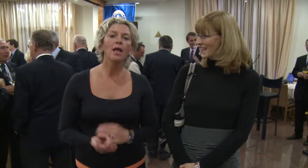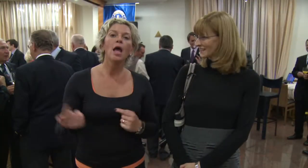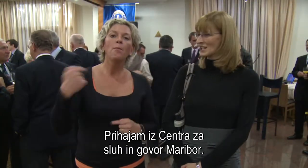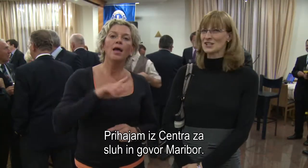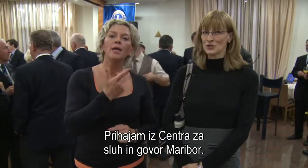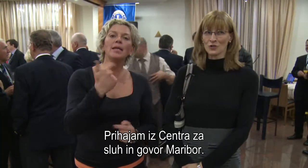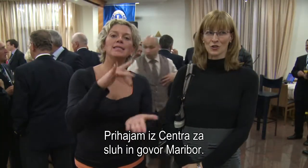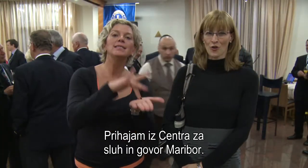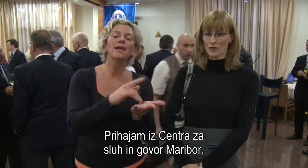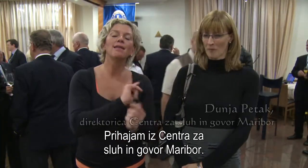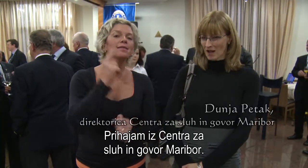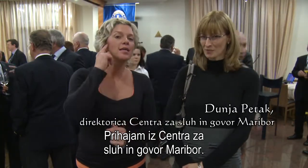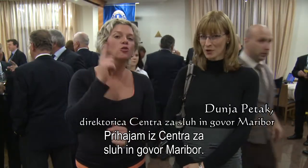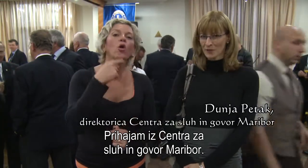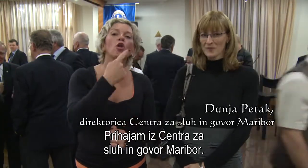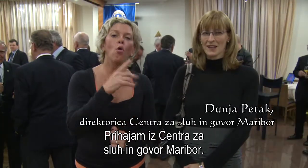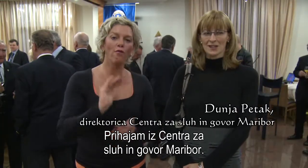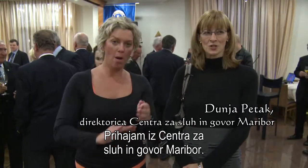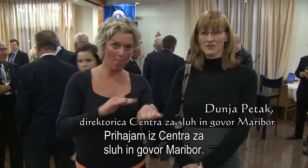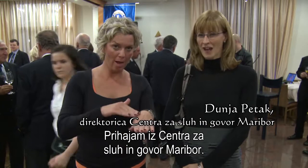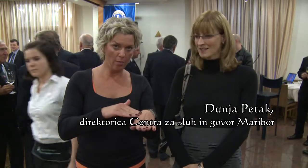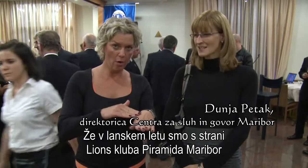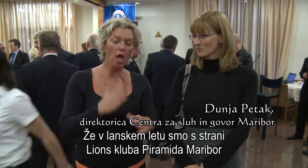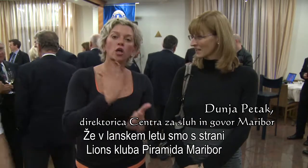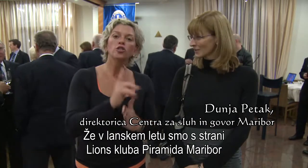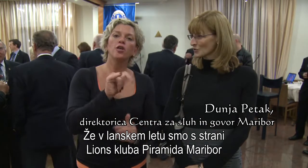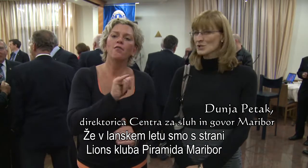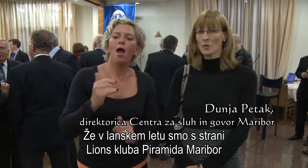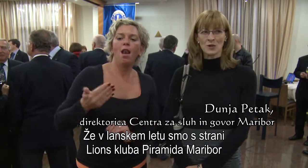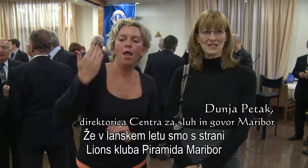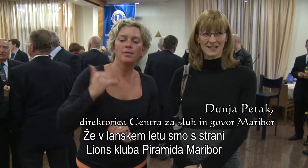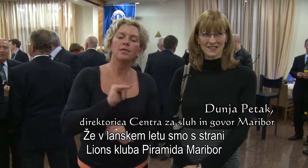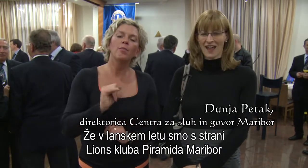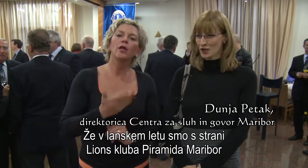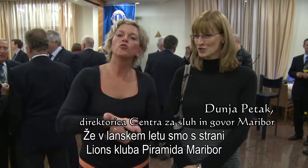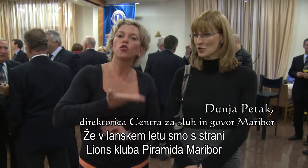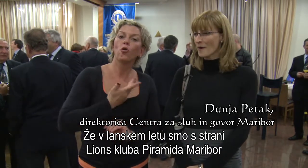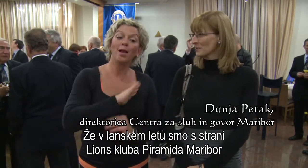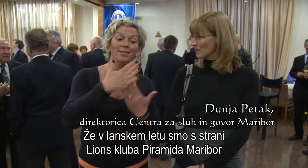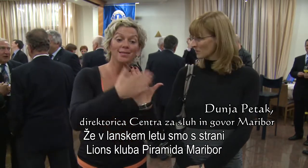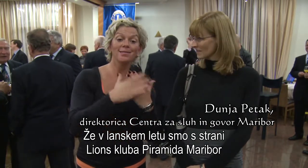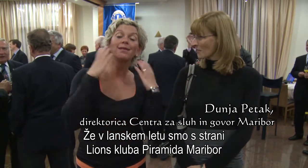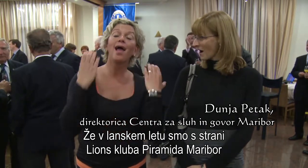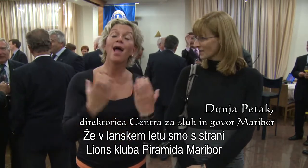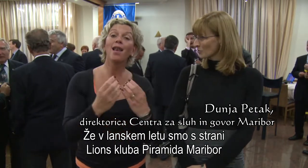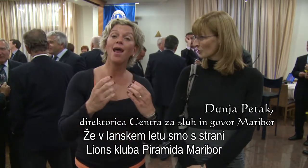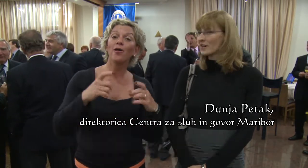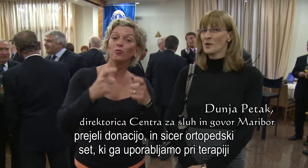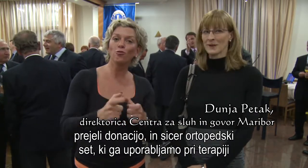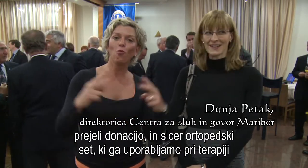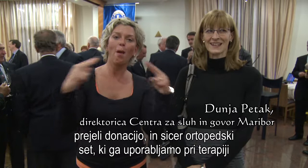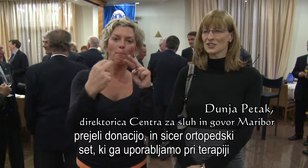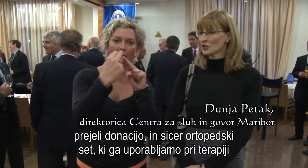Z Centra za sluh in govor Maribor. Že v lanskem letu smo strani Lions kluba Piramida